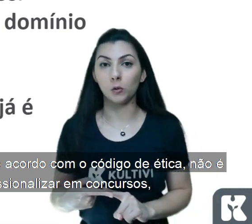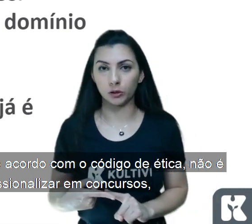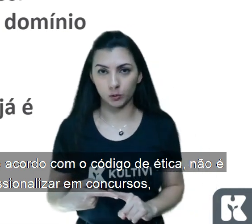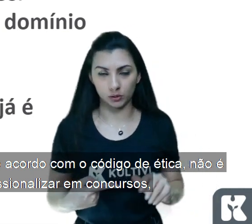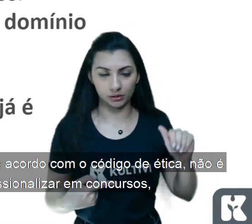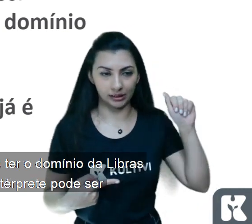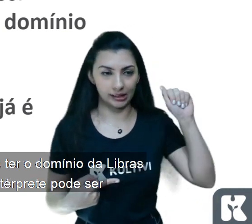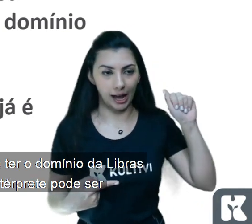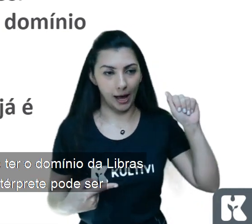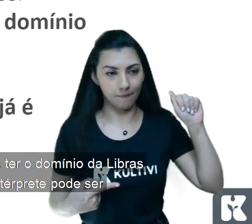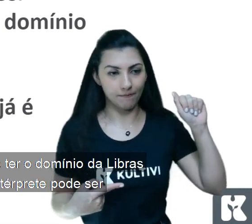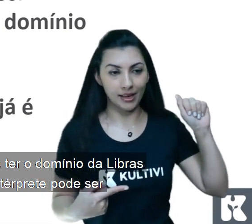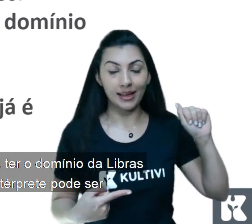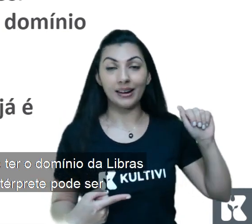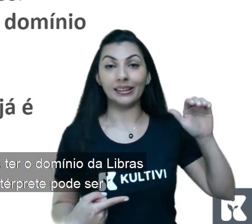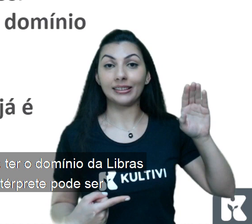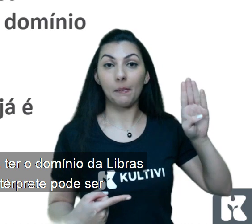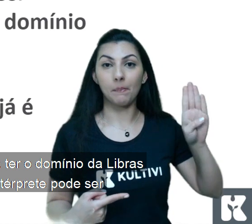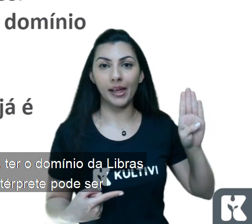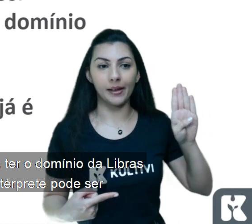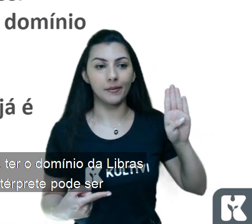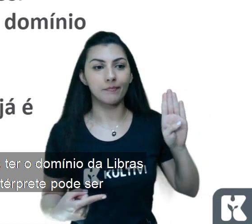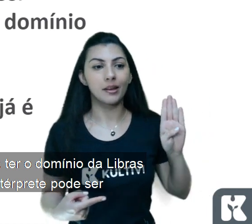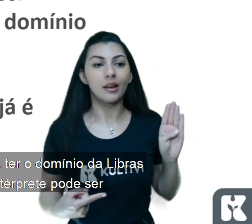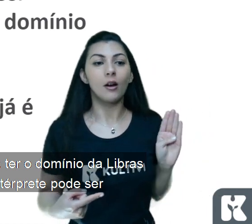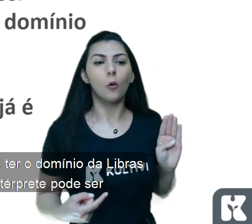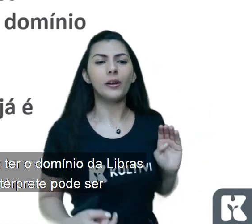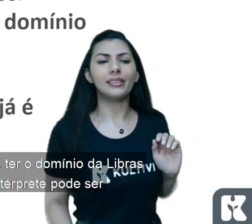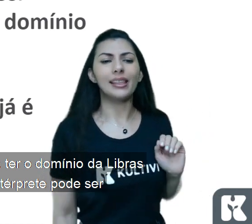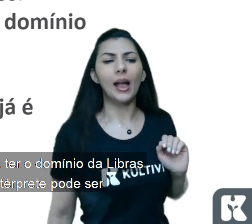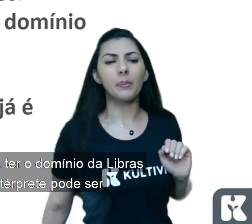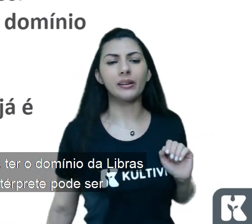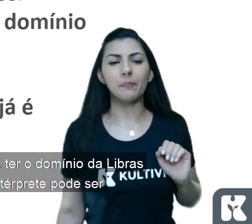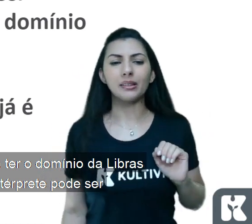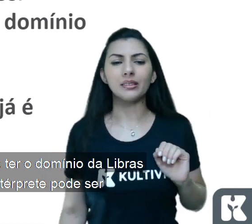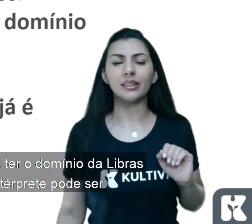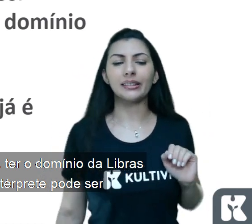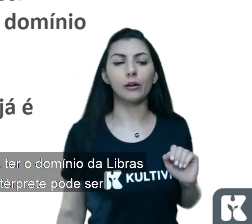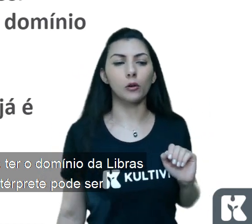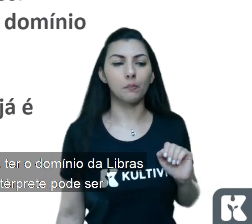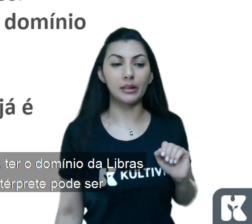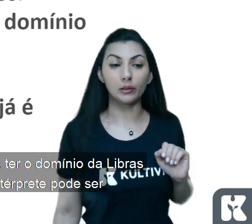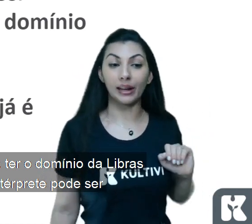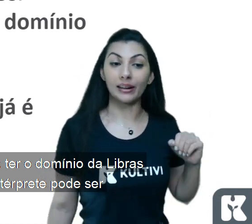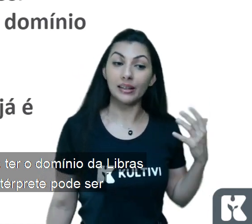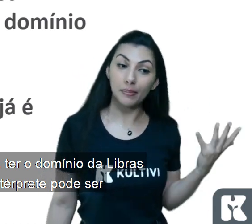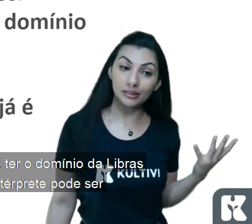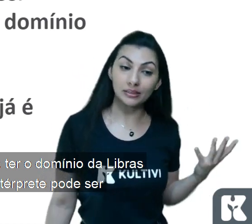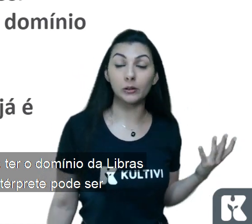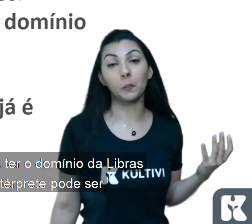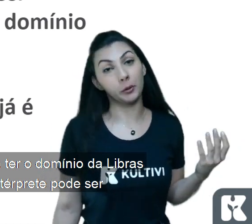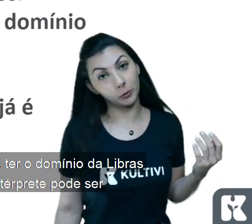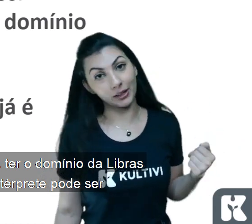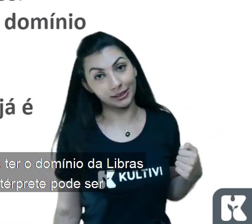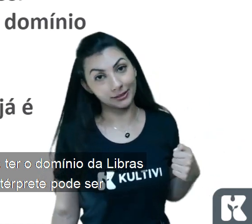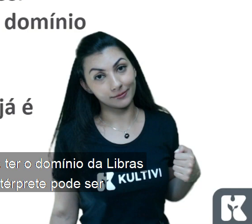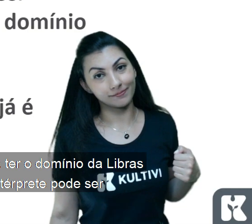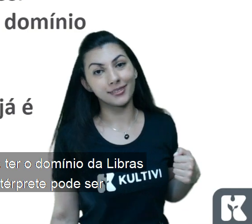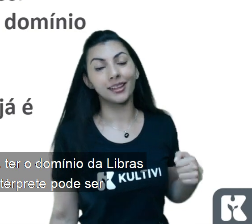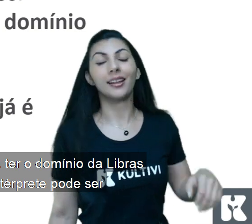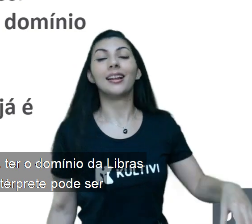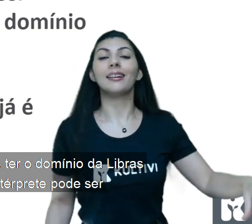com cursos. Letra A. Letra B. O intérprete precisa ter o domínio da Libras e do